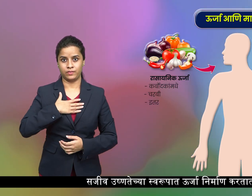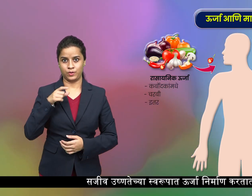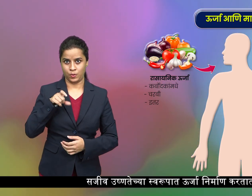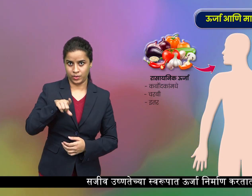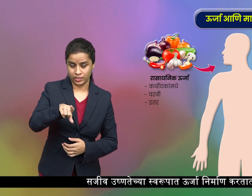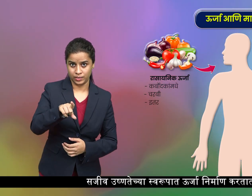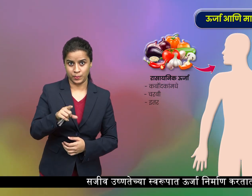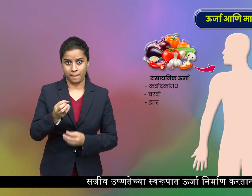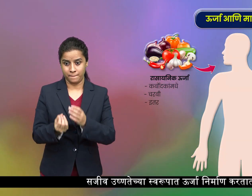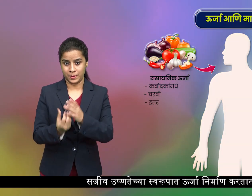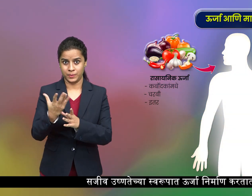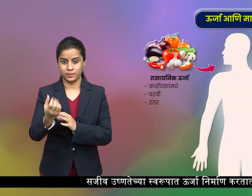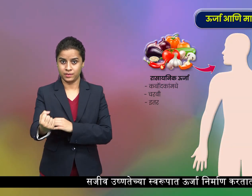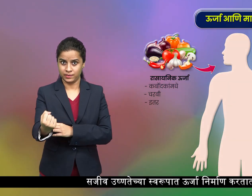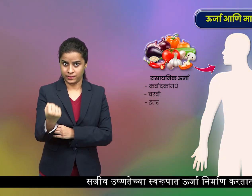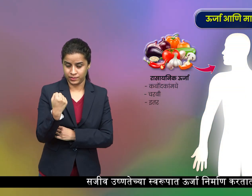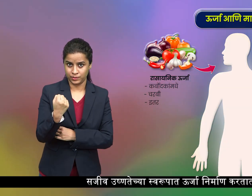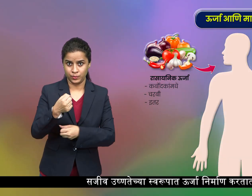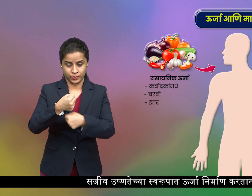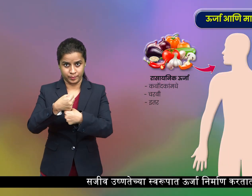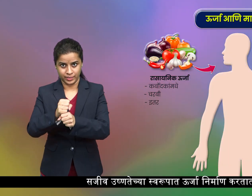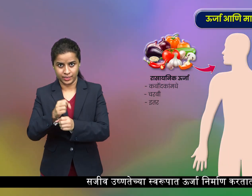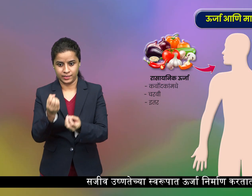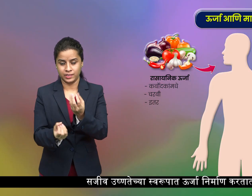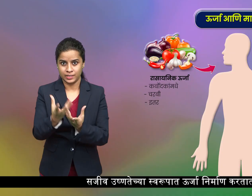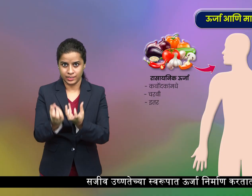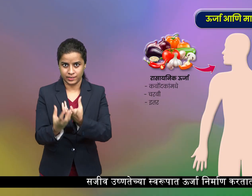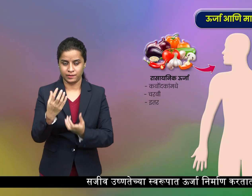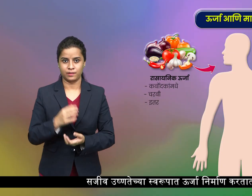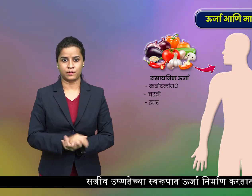सजीव उष्णतेच्या स्वरूपात ऊर्जा निर्माण करतात.